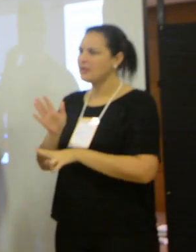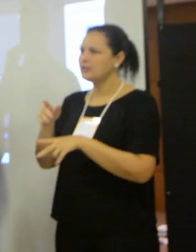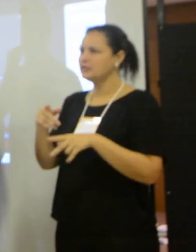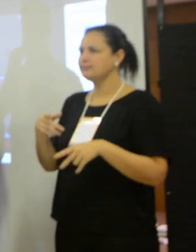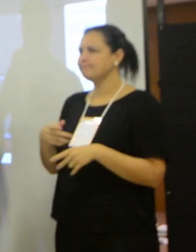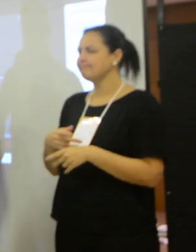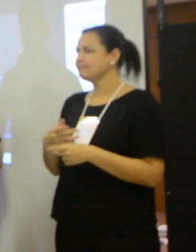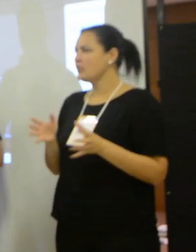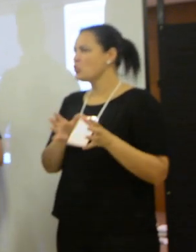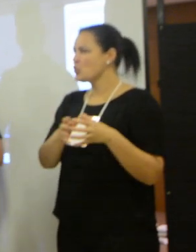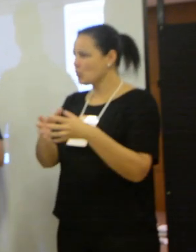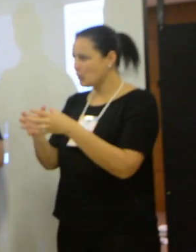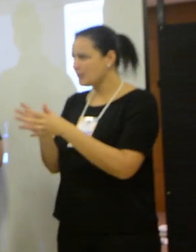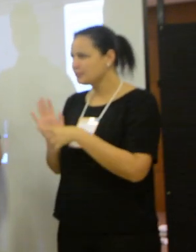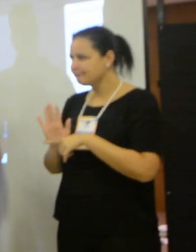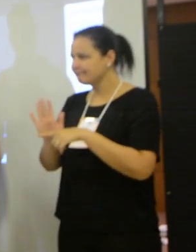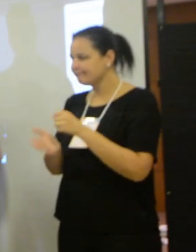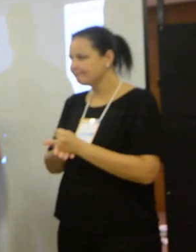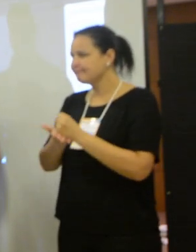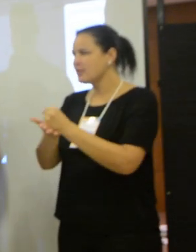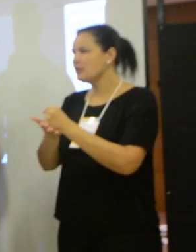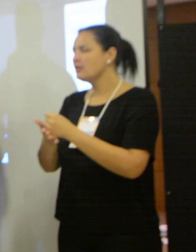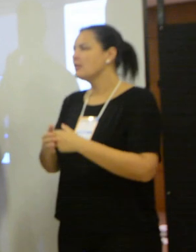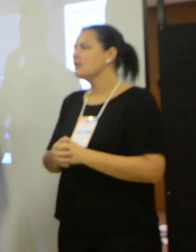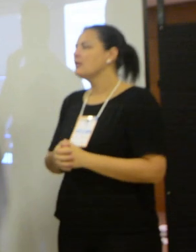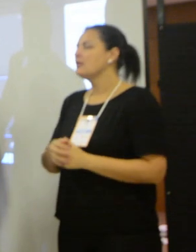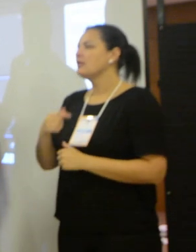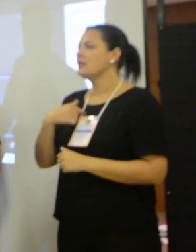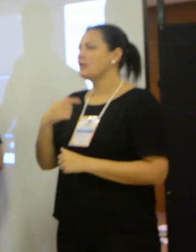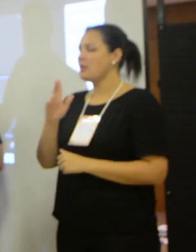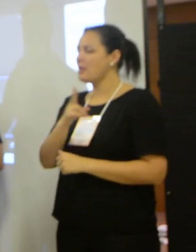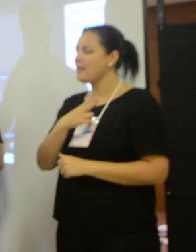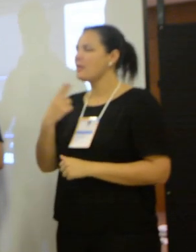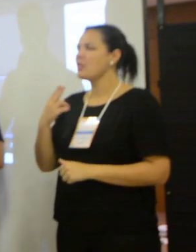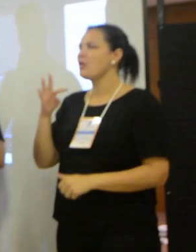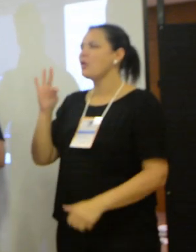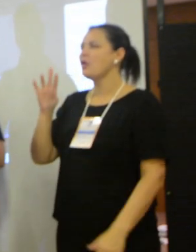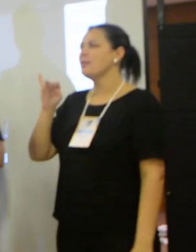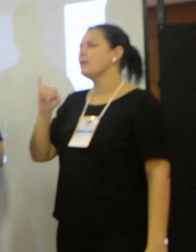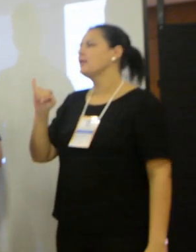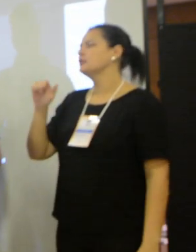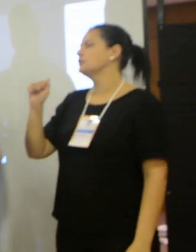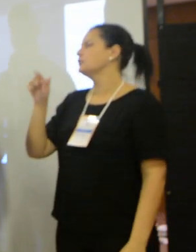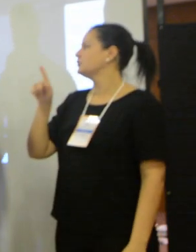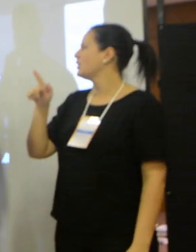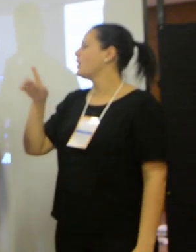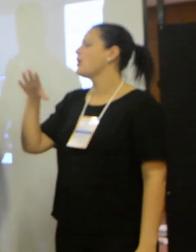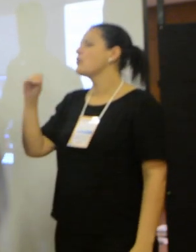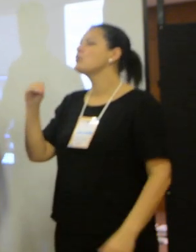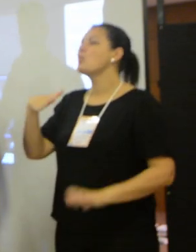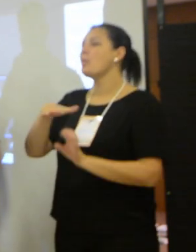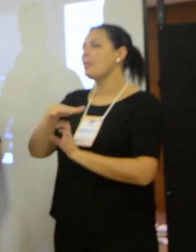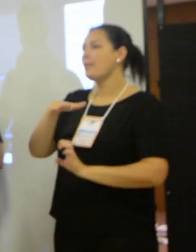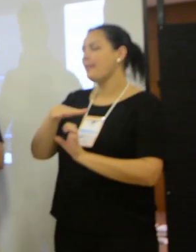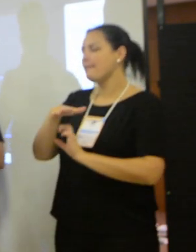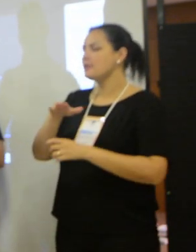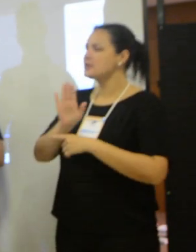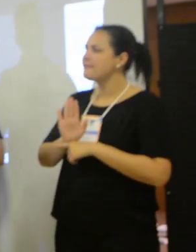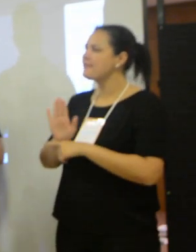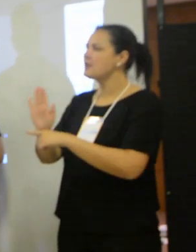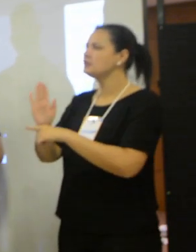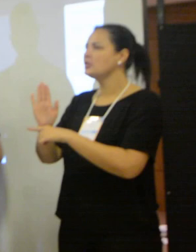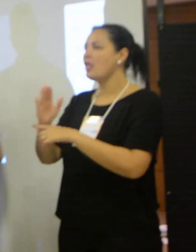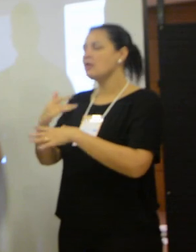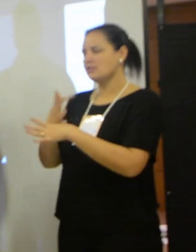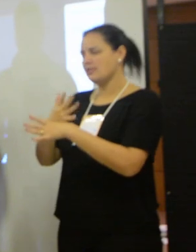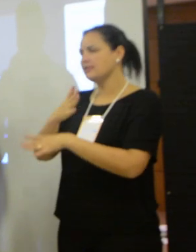sou um dos facilitadores do Projeto Orla, representante da empresa Cigress, que é a empresa que vai auxiliar a Prefeitura de Cabo Frio a conduzir